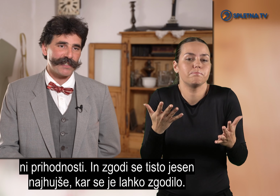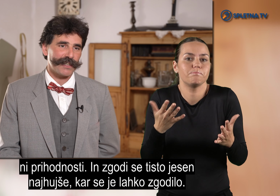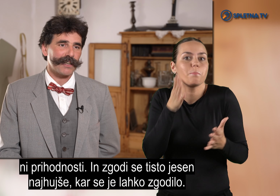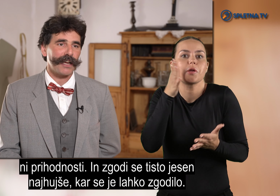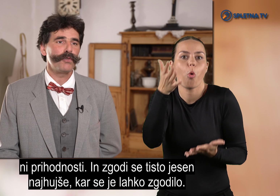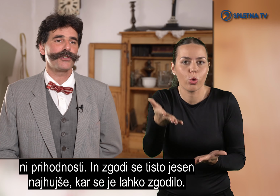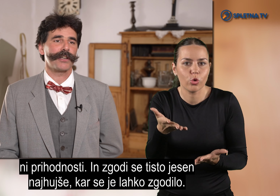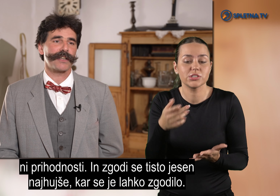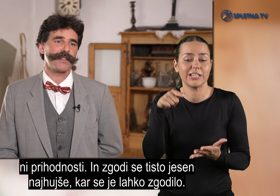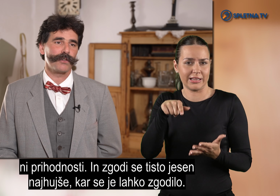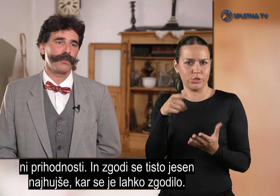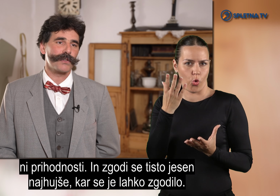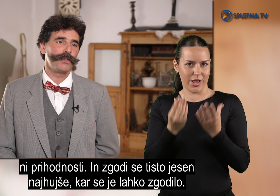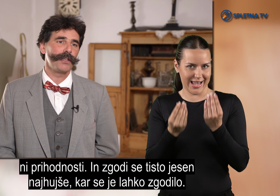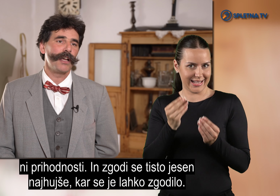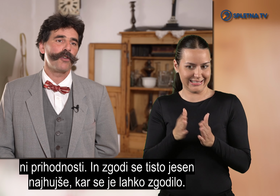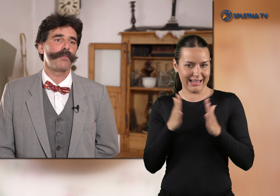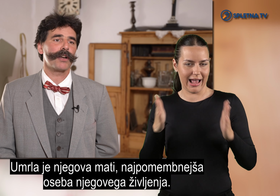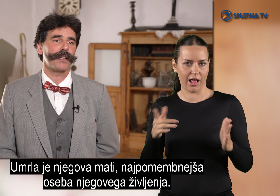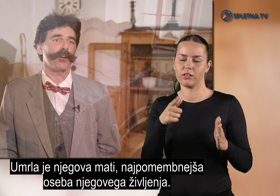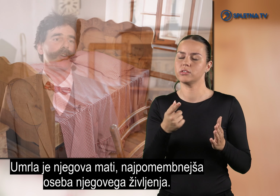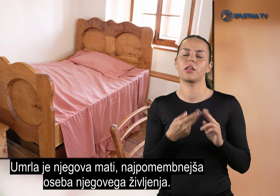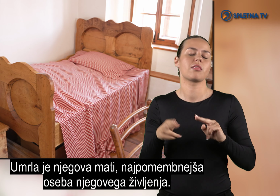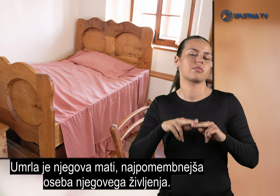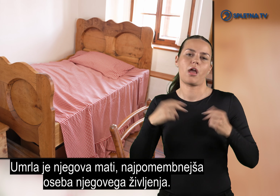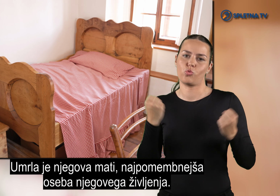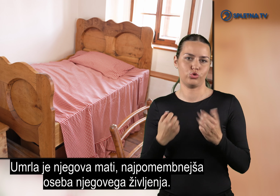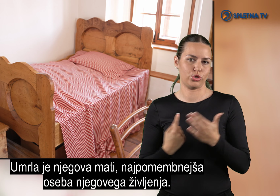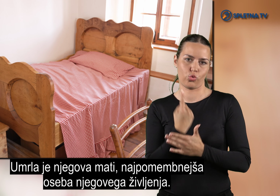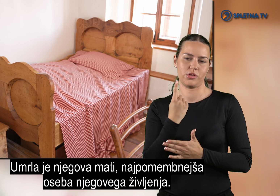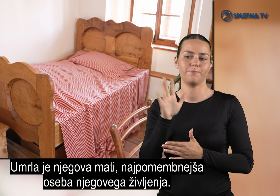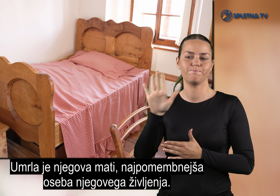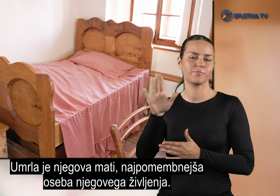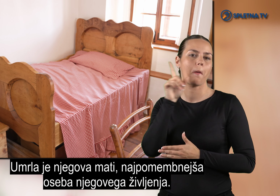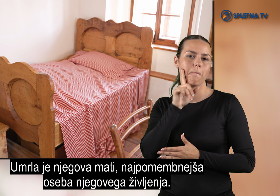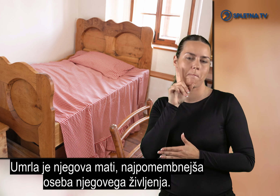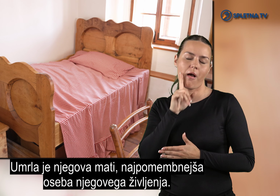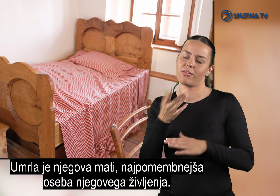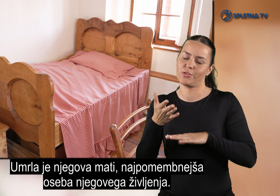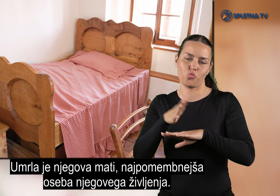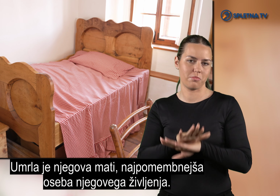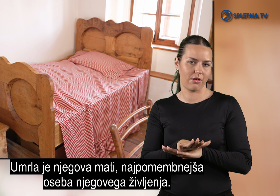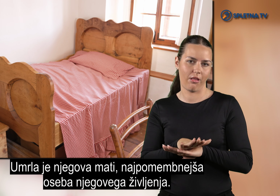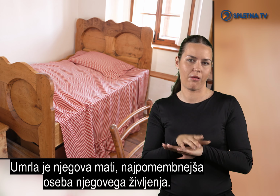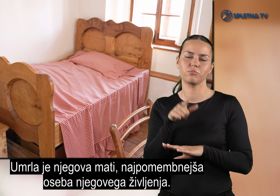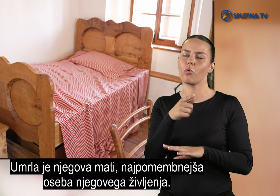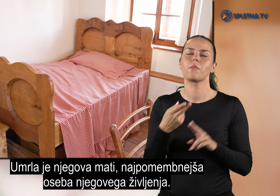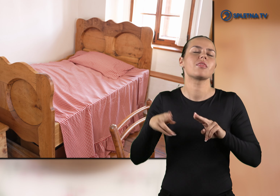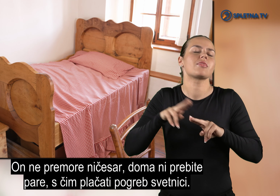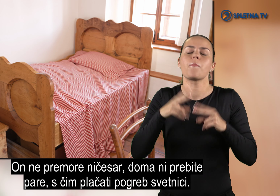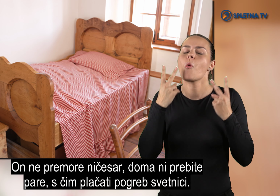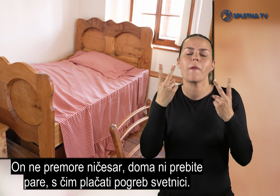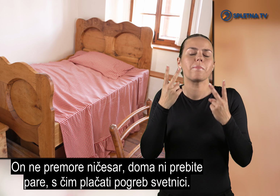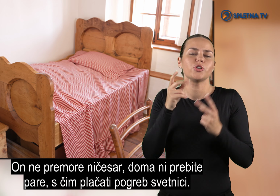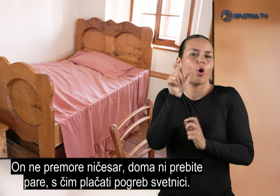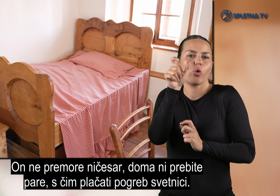jesen najhujše, kar se je lahko zgodilo, umrla je njegova mati. Najpomembnejša oseba njegovega življenja. On ne premore